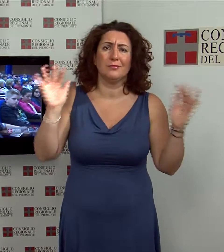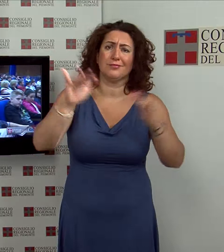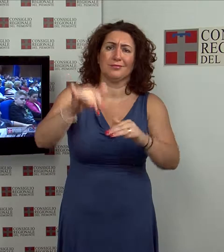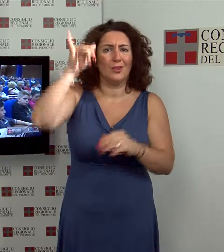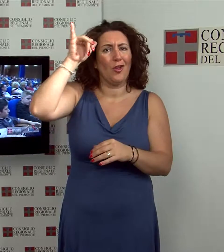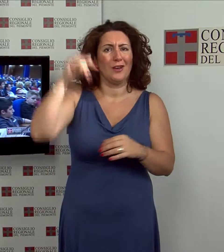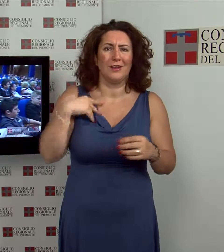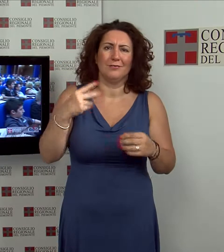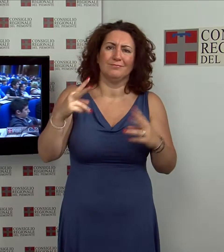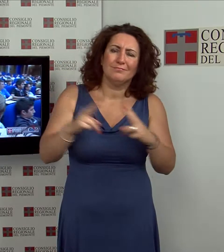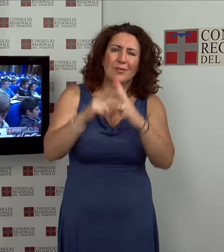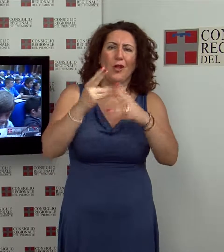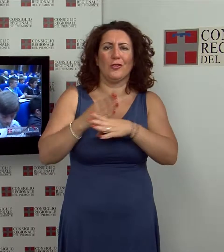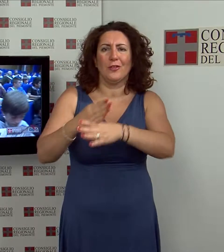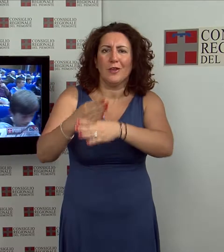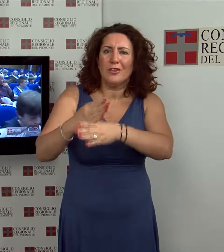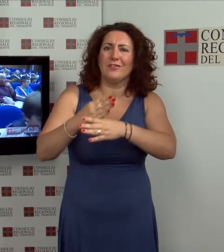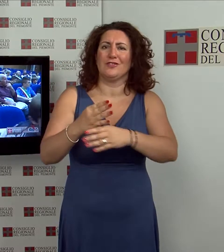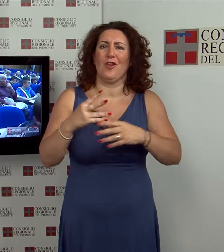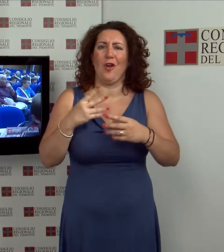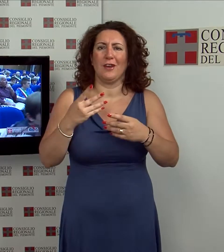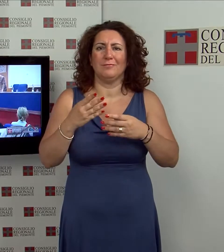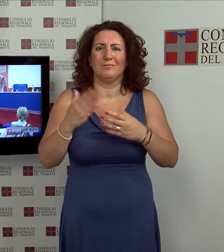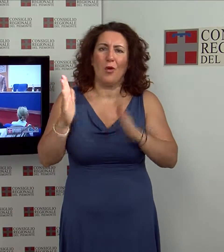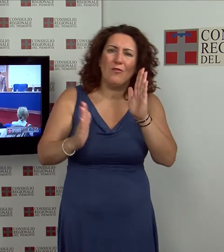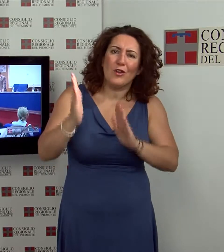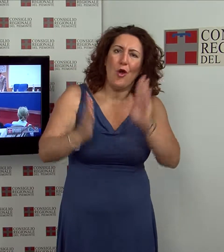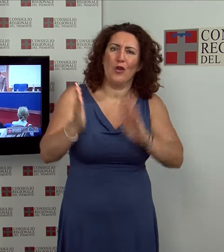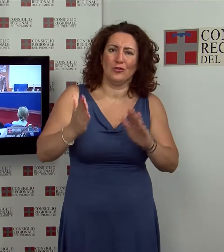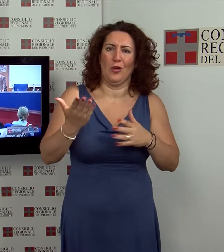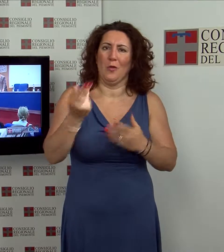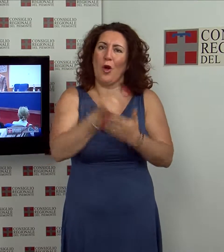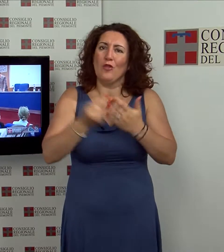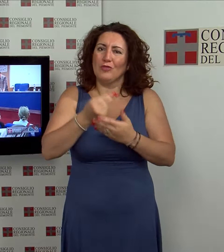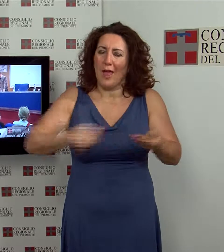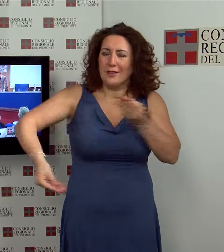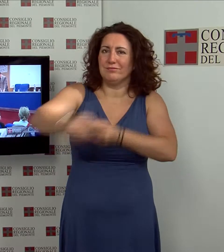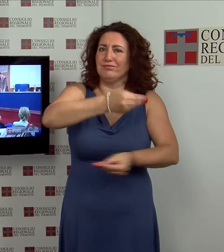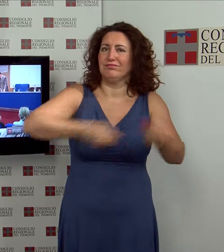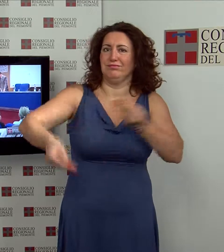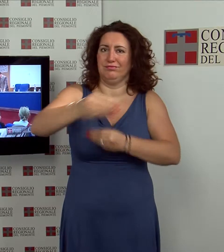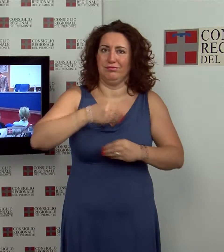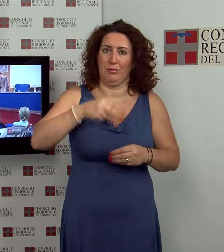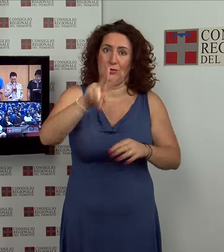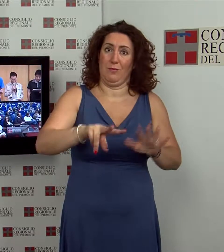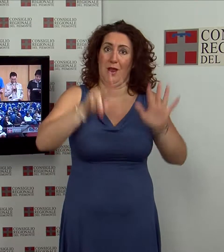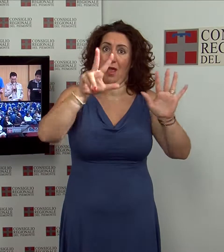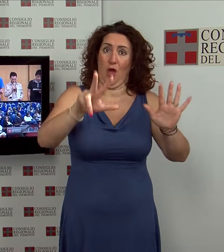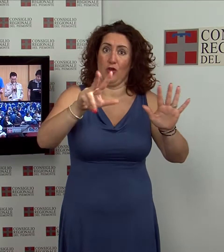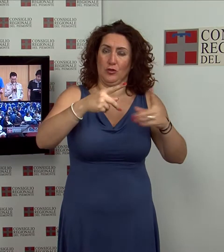confrontarsi e condividere esperienze e progetti. Organizzato dal Consiglio regionale del Piemonte, che dal 2008 ne custodisce il registro, l'Happening